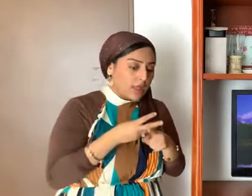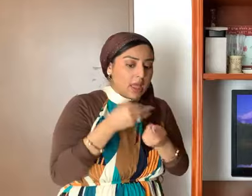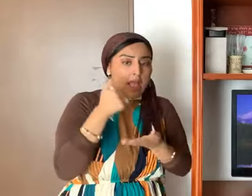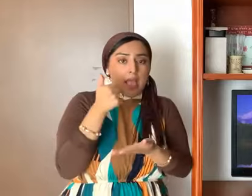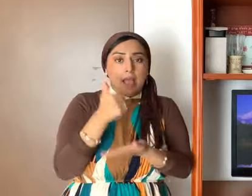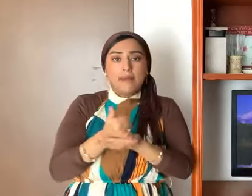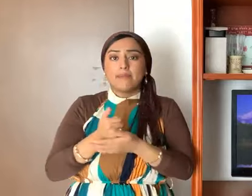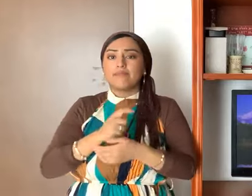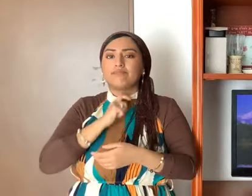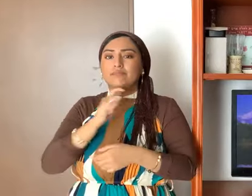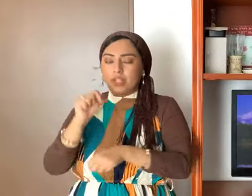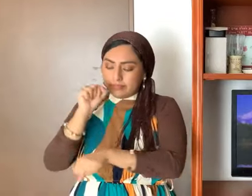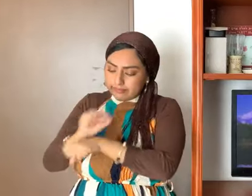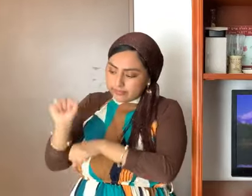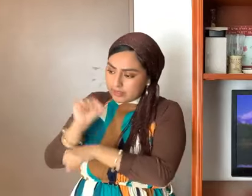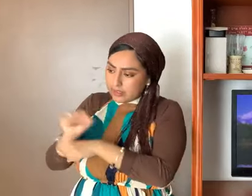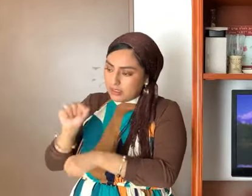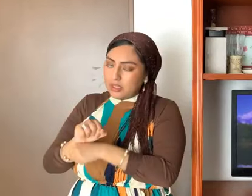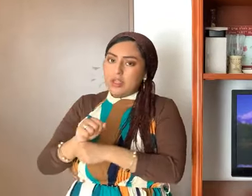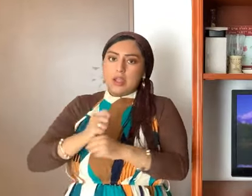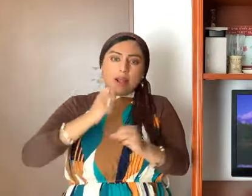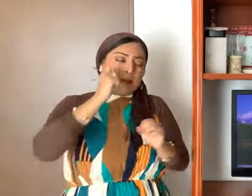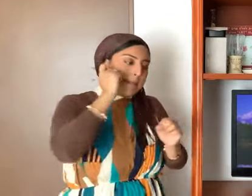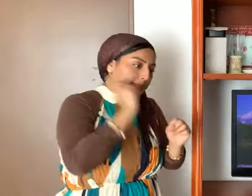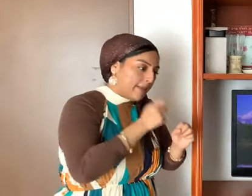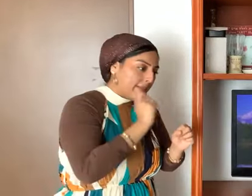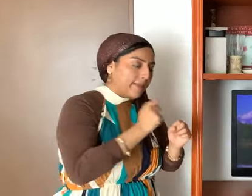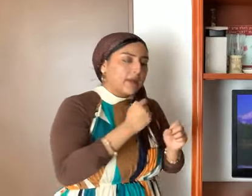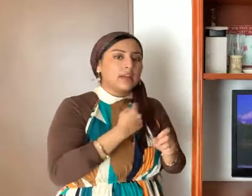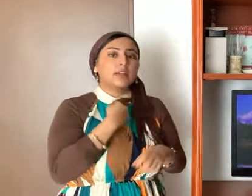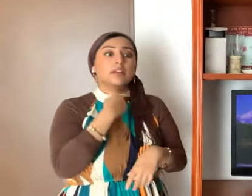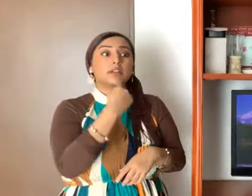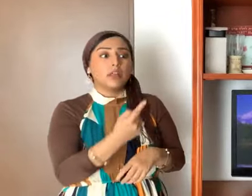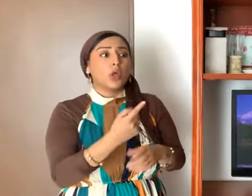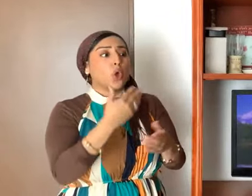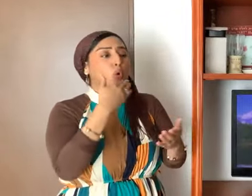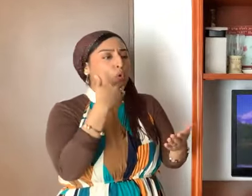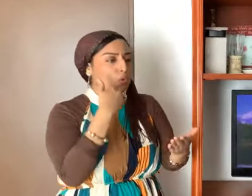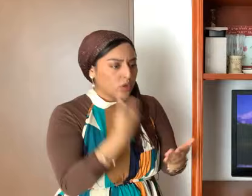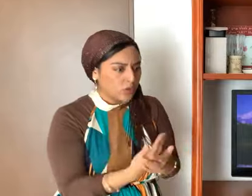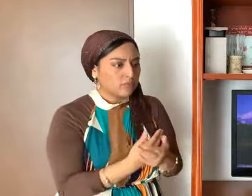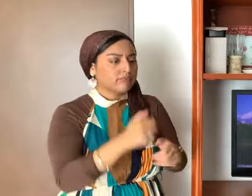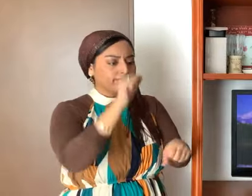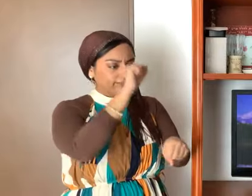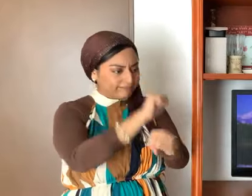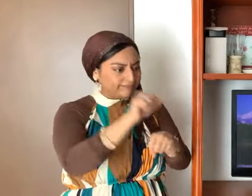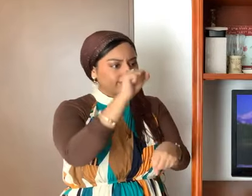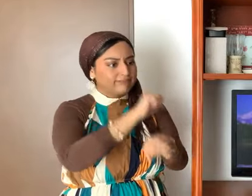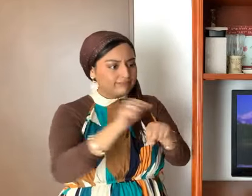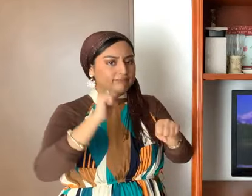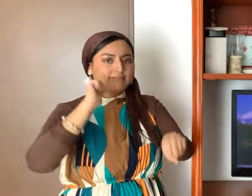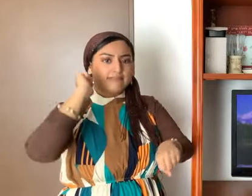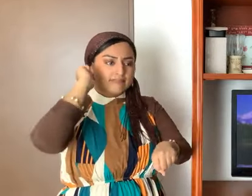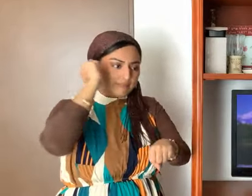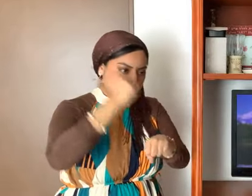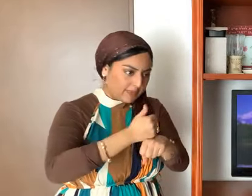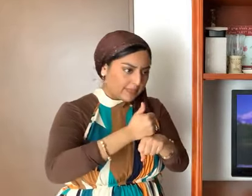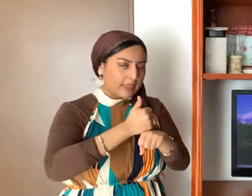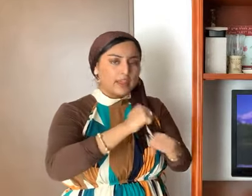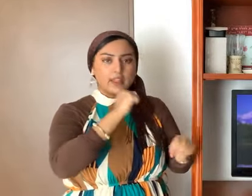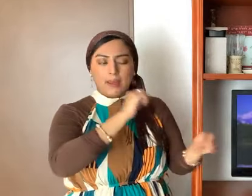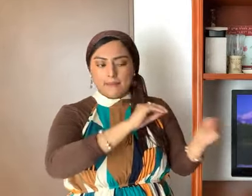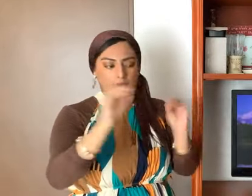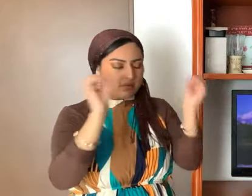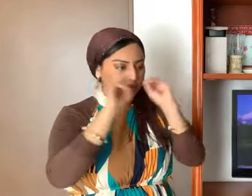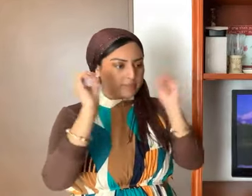y el que alisaba con martillo al que batía en el yunque diciendo, buena está la soldadura, y lo afirmó con clavos para que no